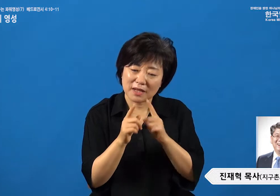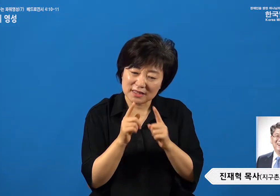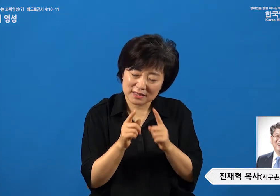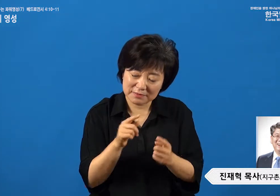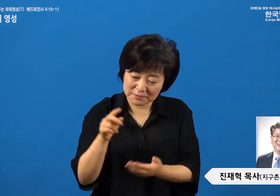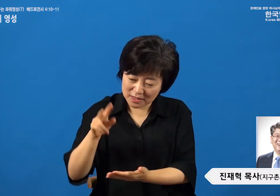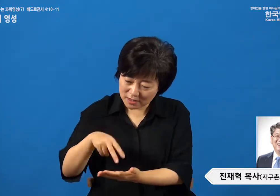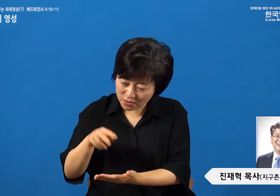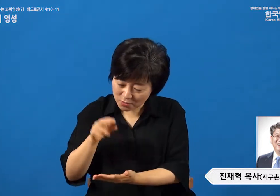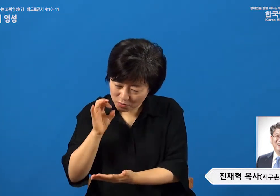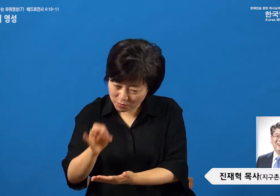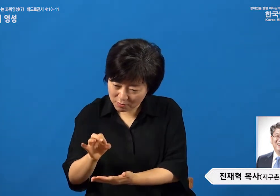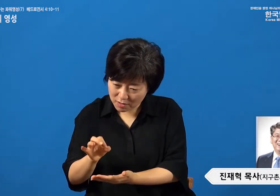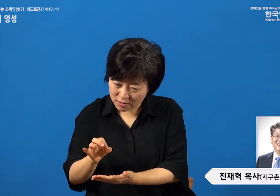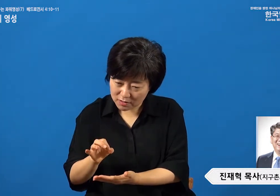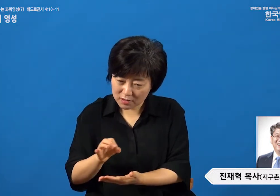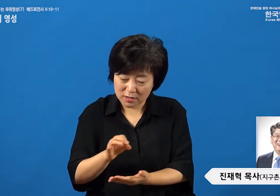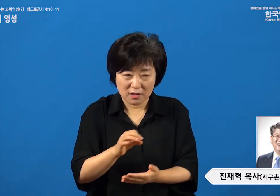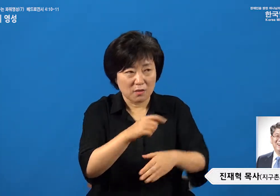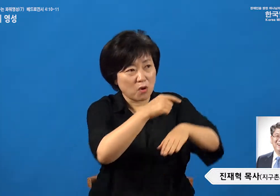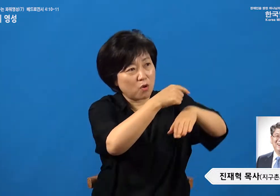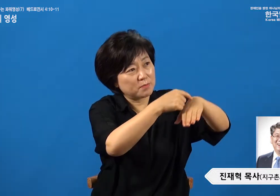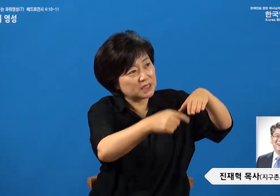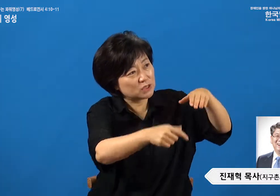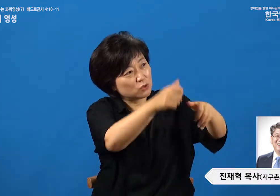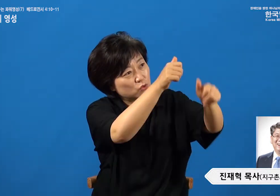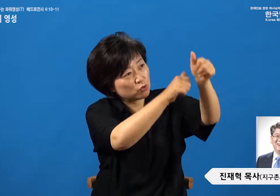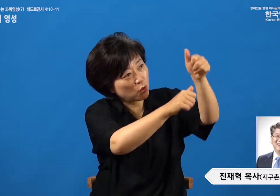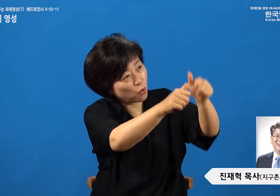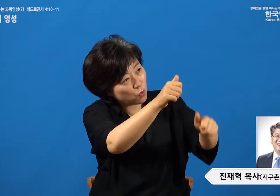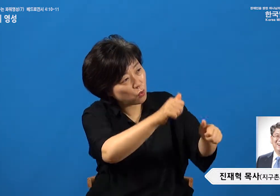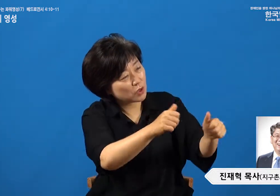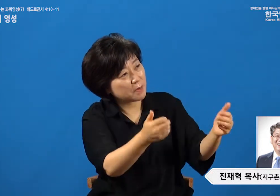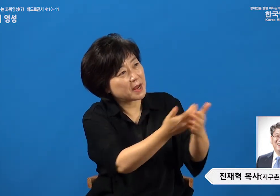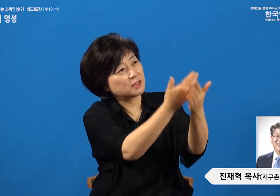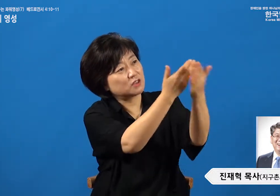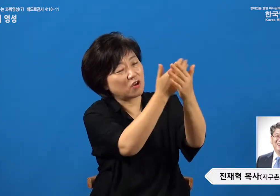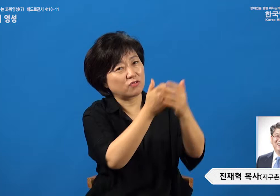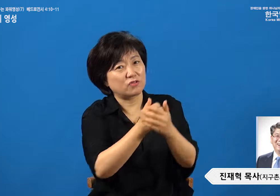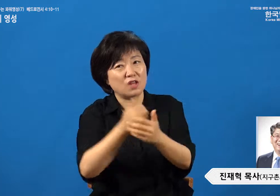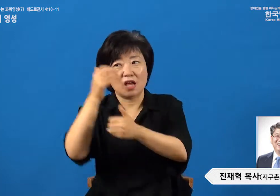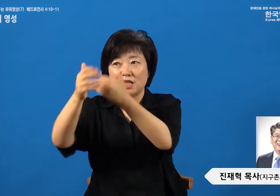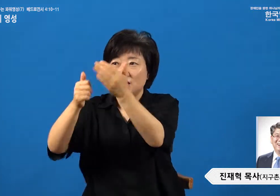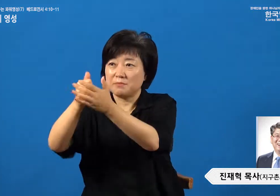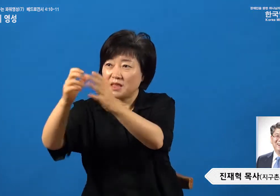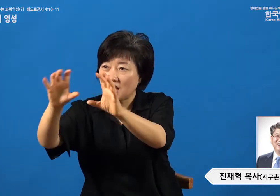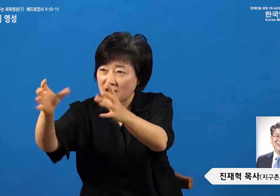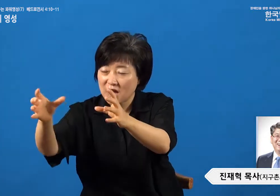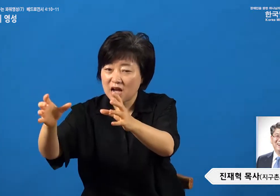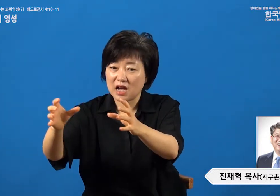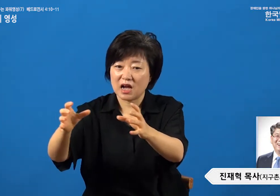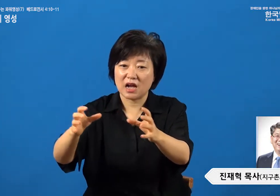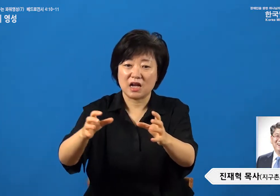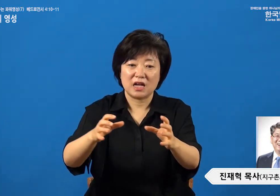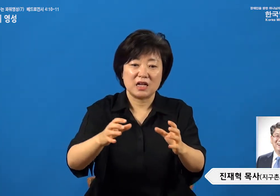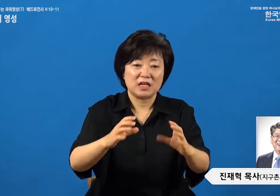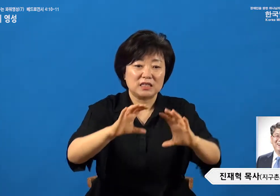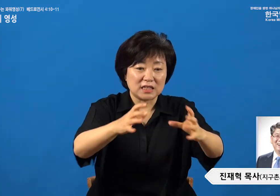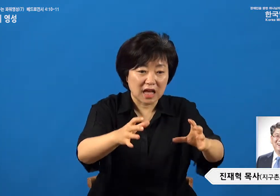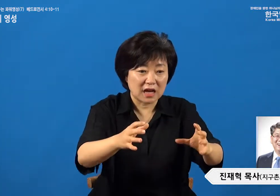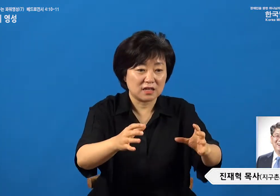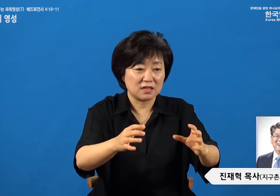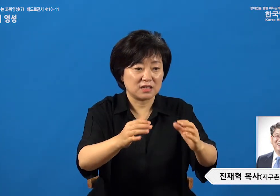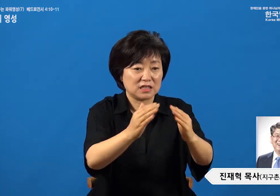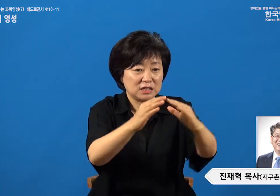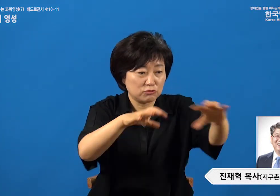우리 가운데 본다면 민족 중흥, 하나님의 나라, 사람들과 이웃들, 세상을